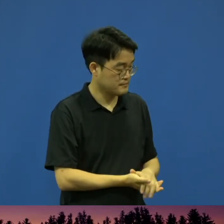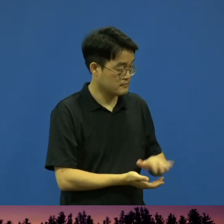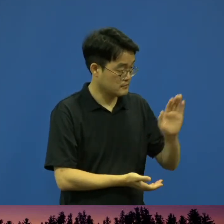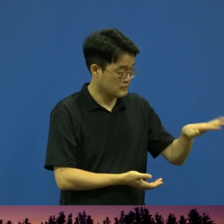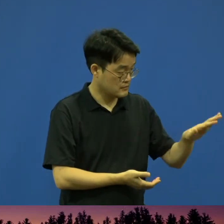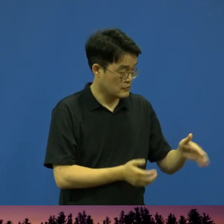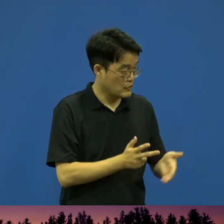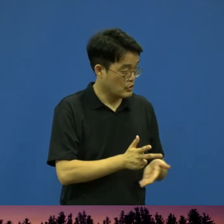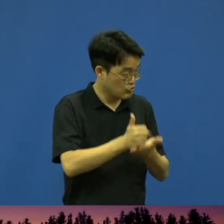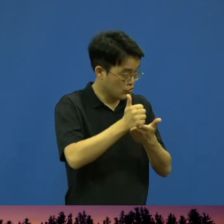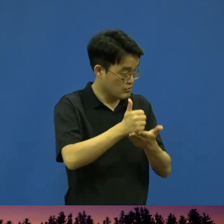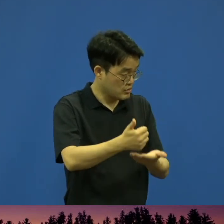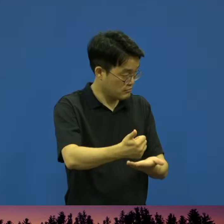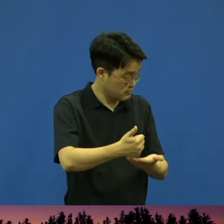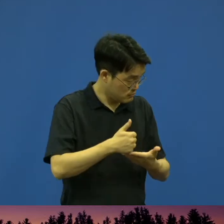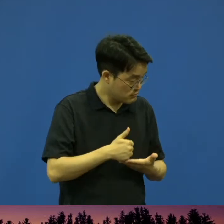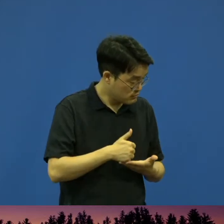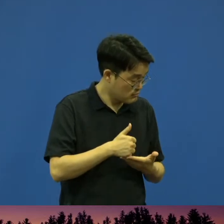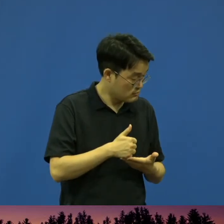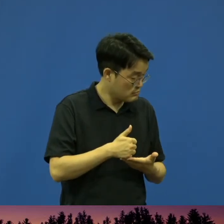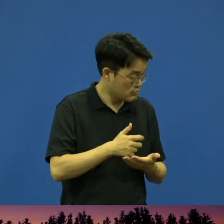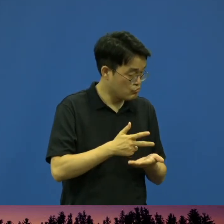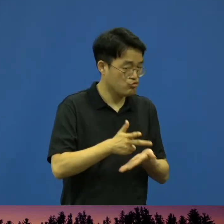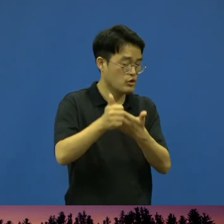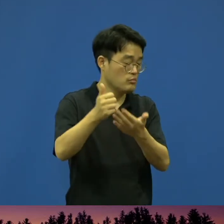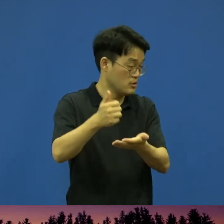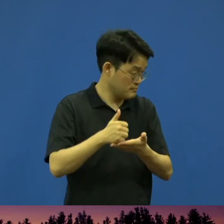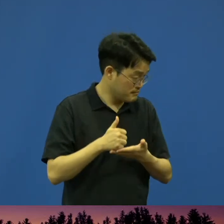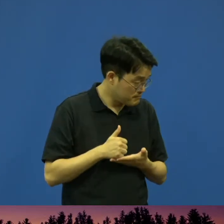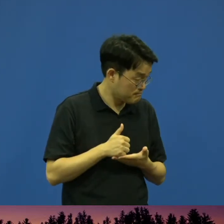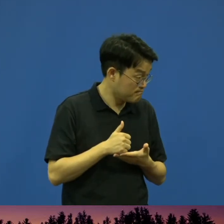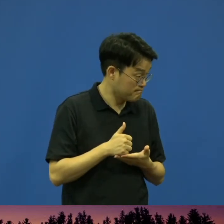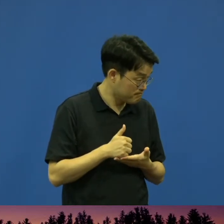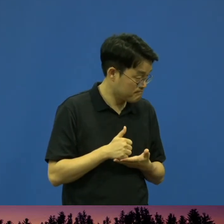주님을 영접하겠니? 주님을 영접하겠니?